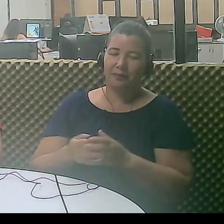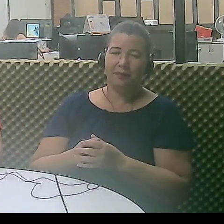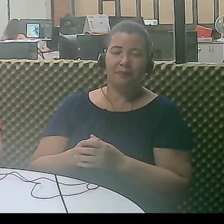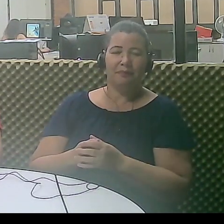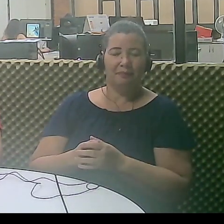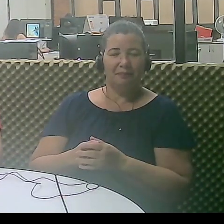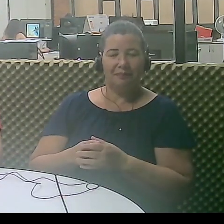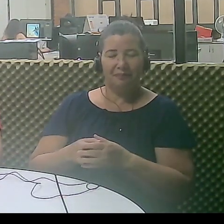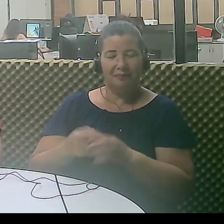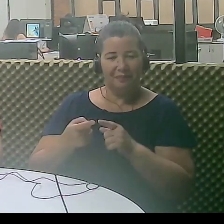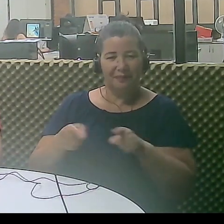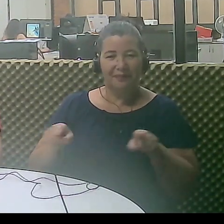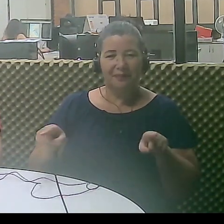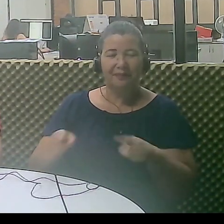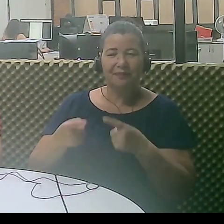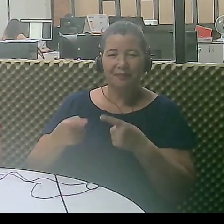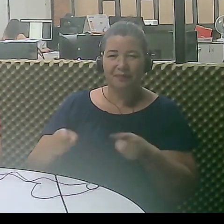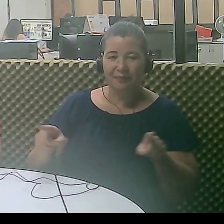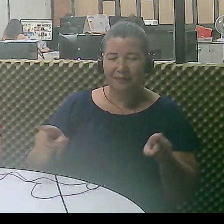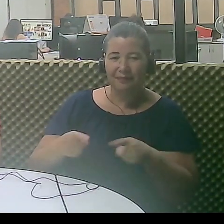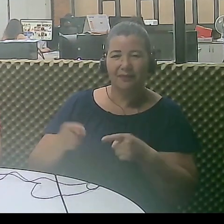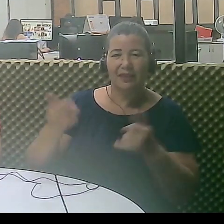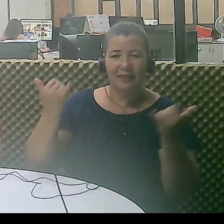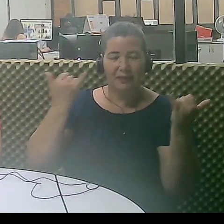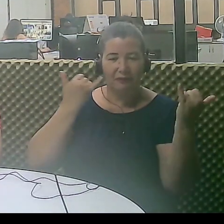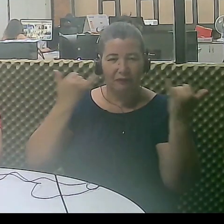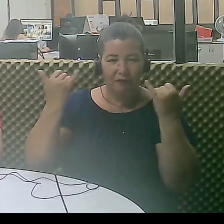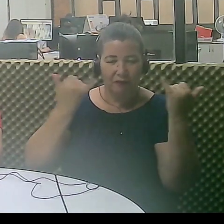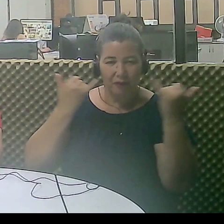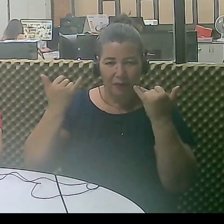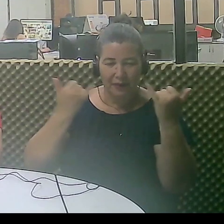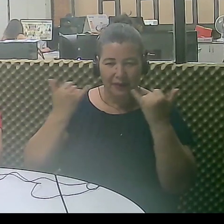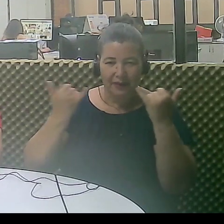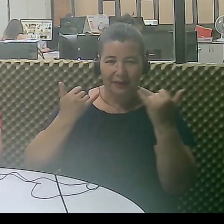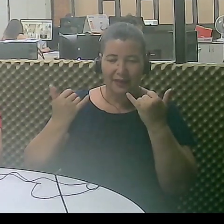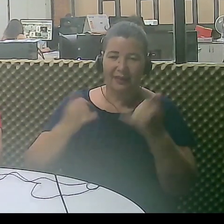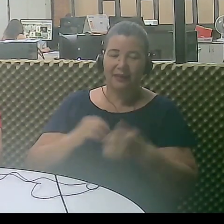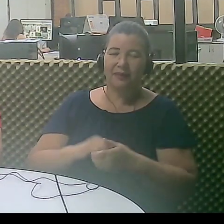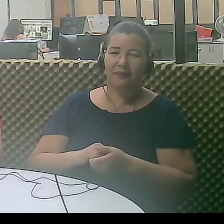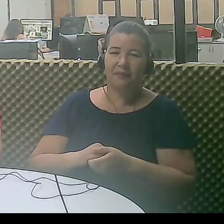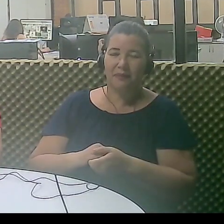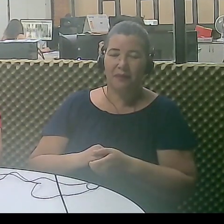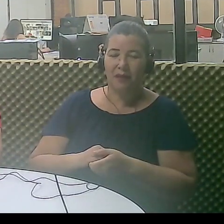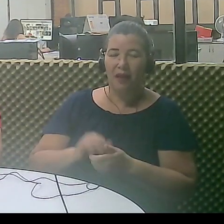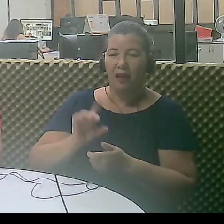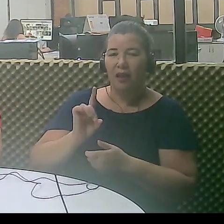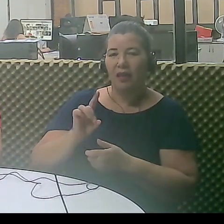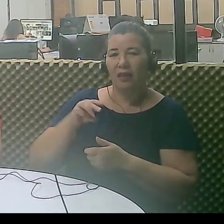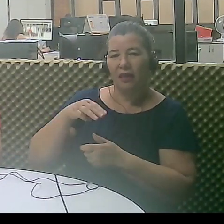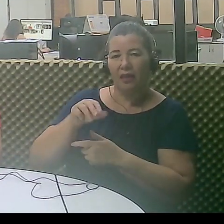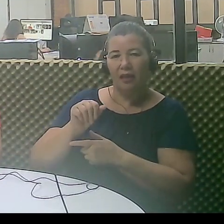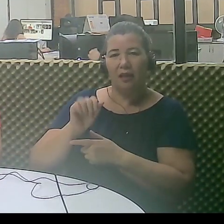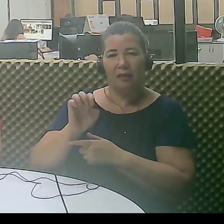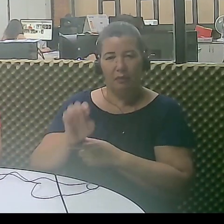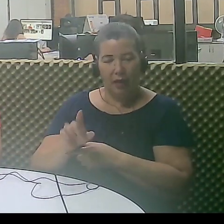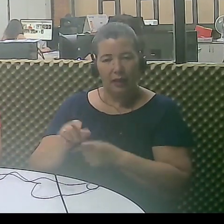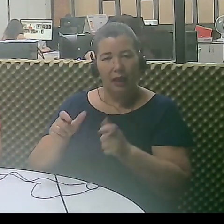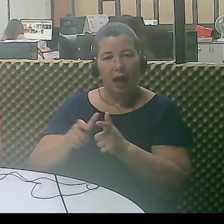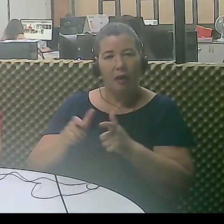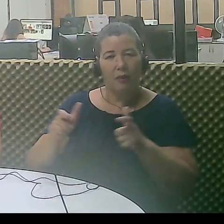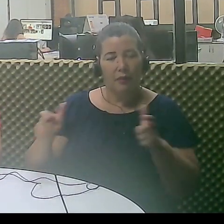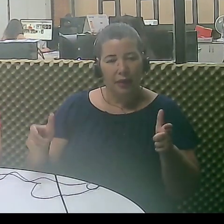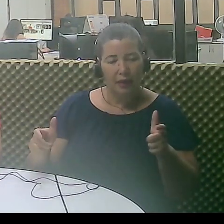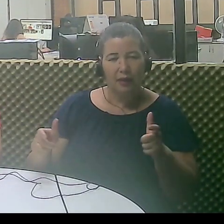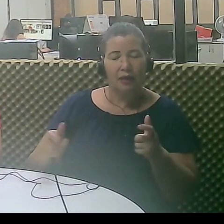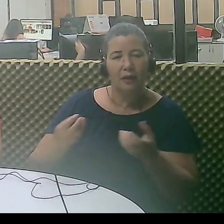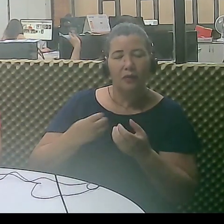Giro de Notícias. O Demais está ampliando o sistema de telemetria